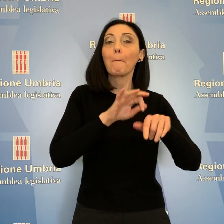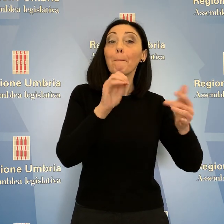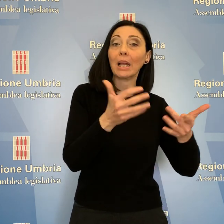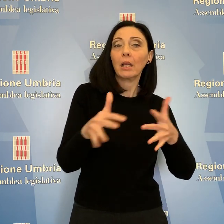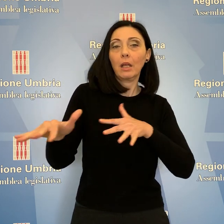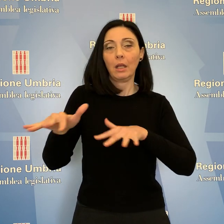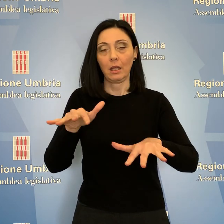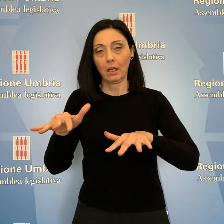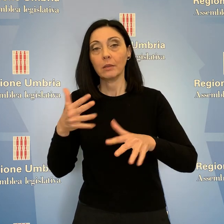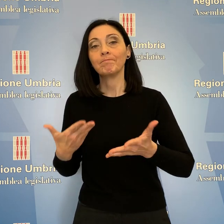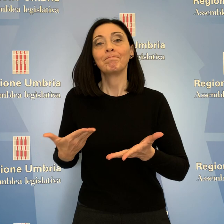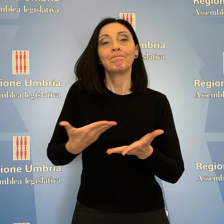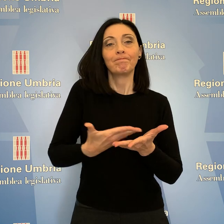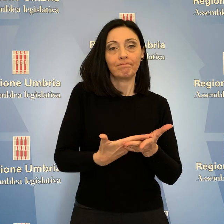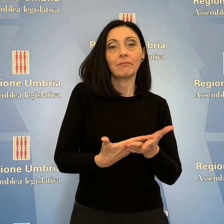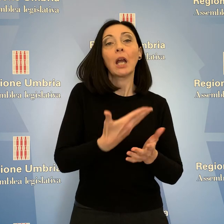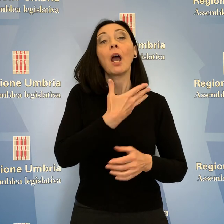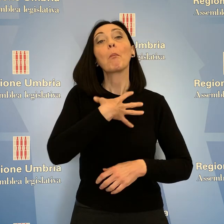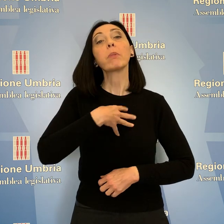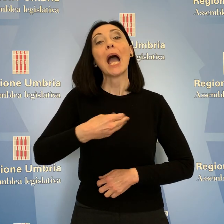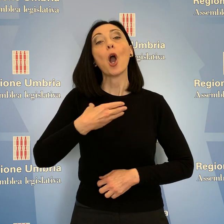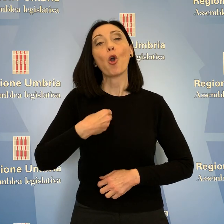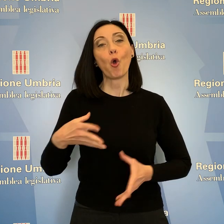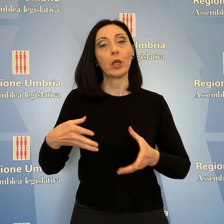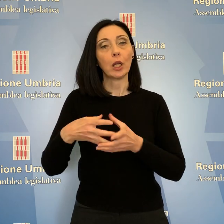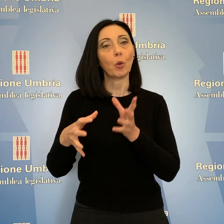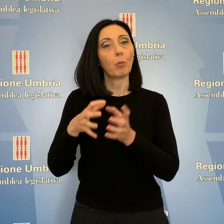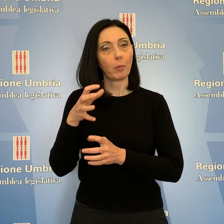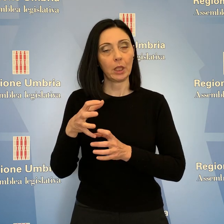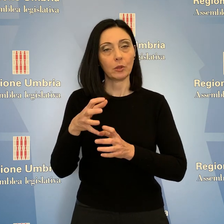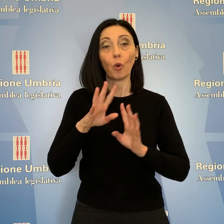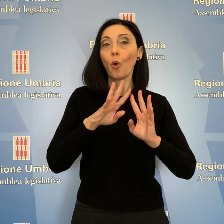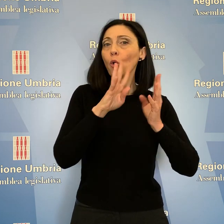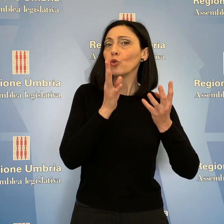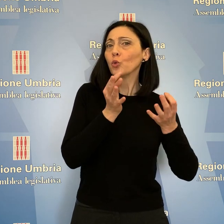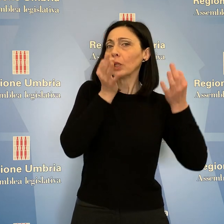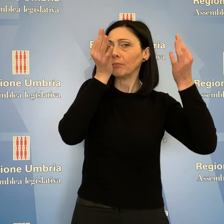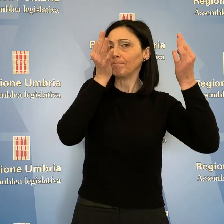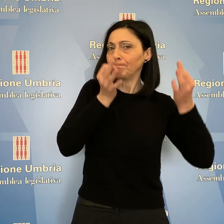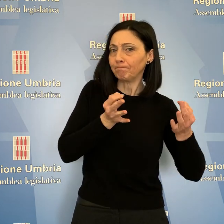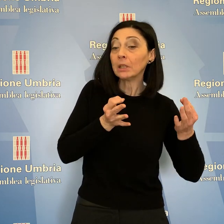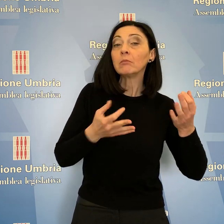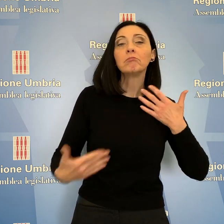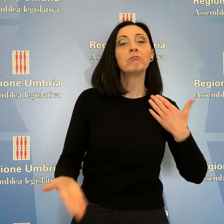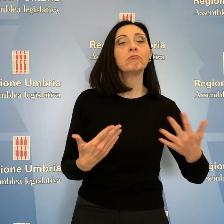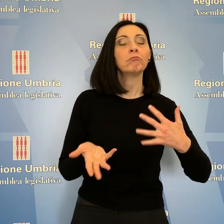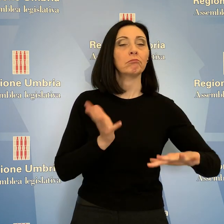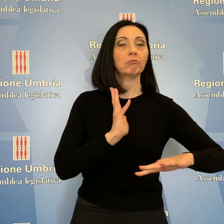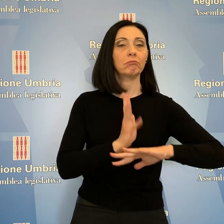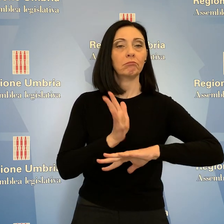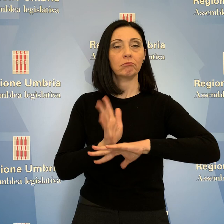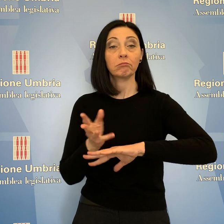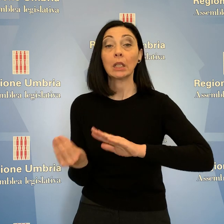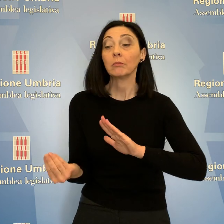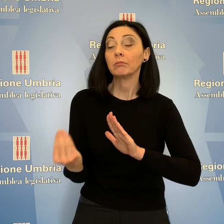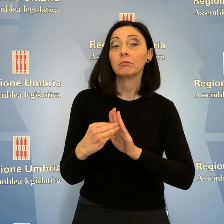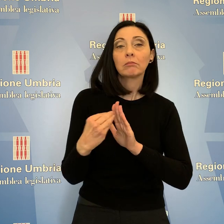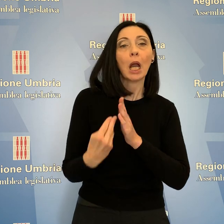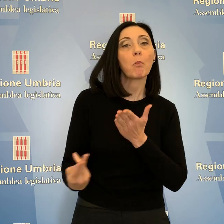presentata da Vincenzo Bianconi del Gruppo Misto, viene impegnata la Giunta regionale ad attivarsi immediatamente per implementare